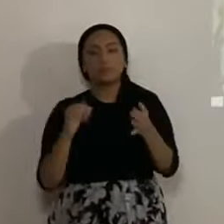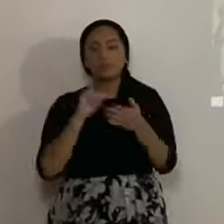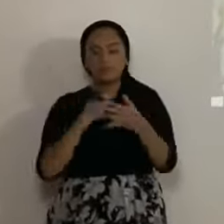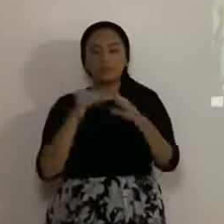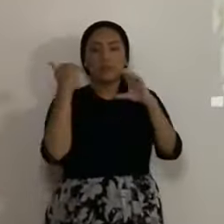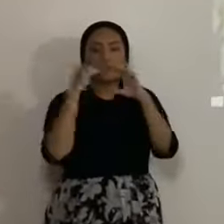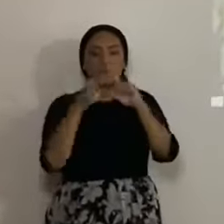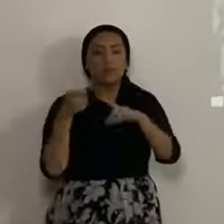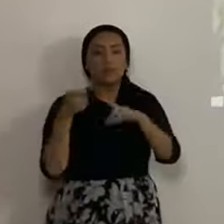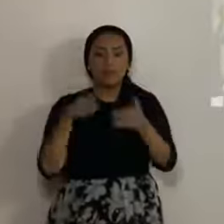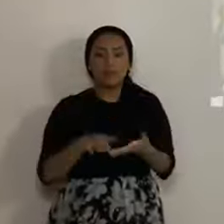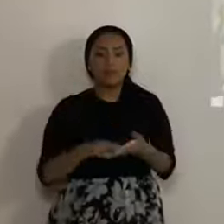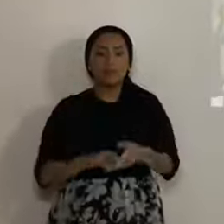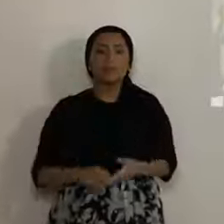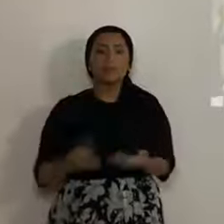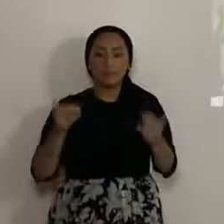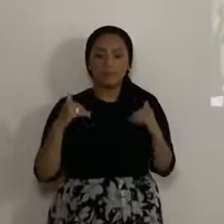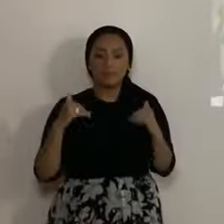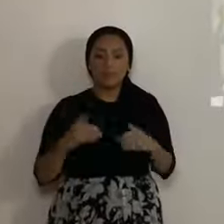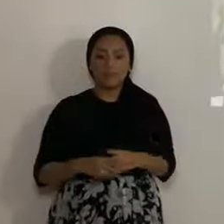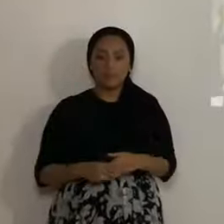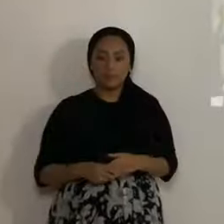mensajeros de la muerte. Ahora,